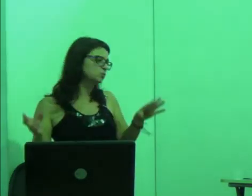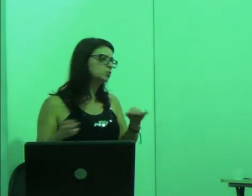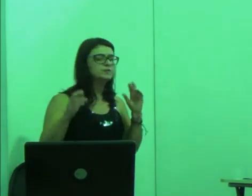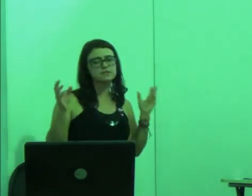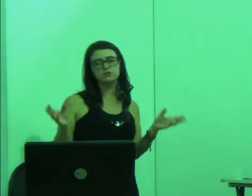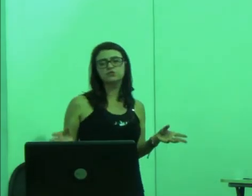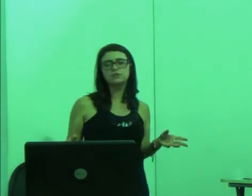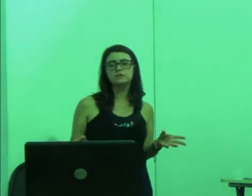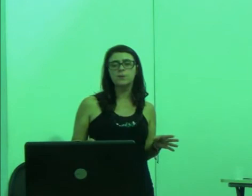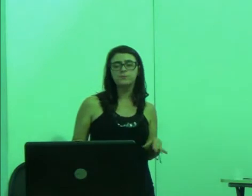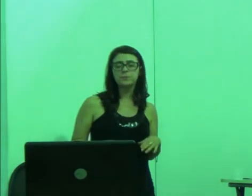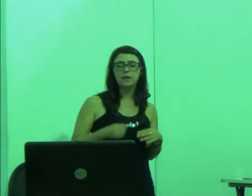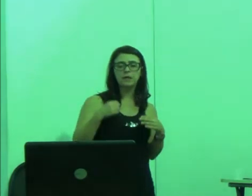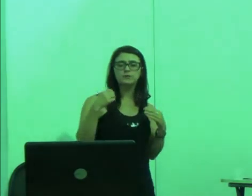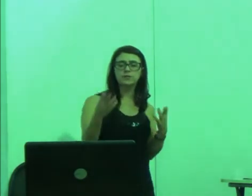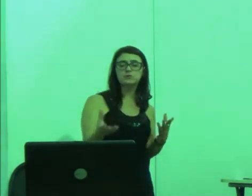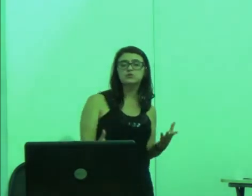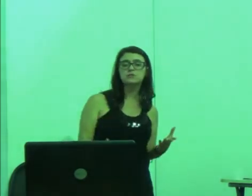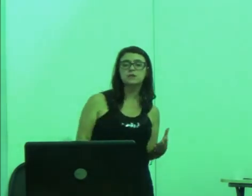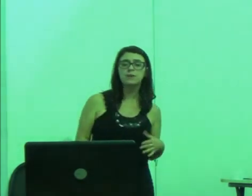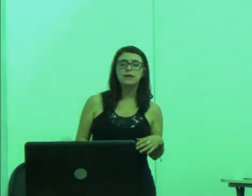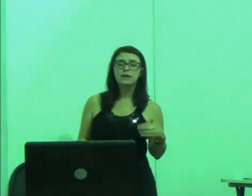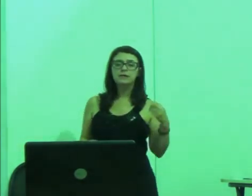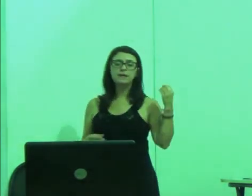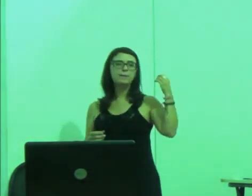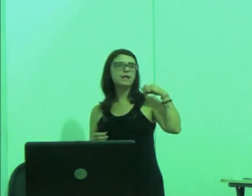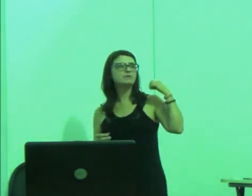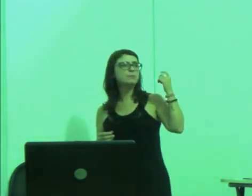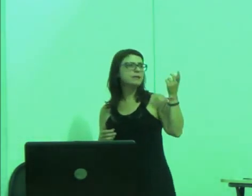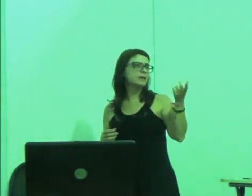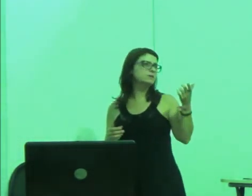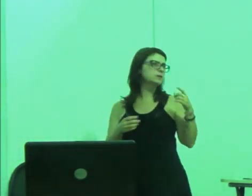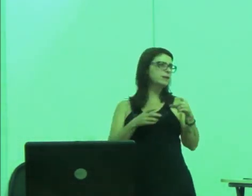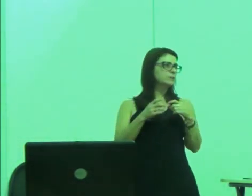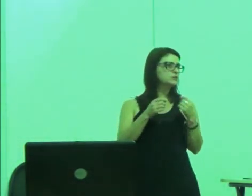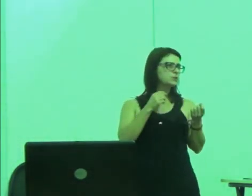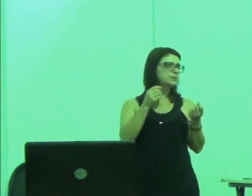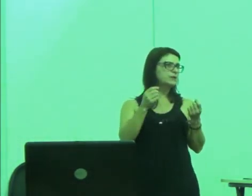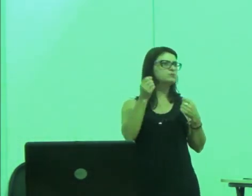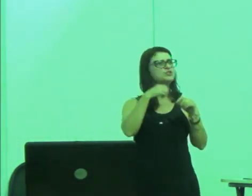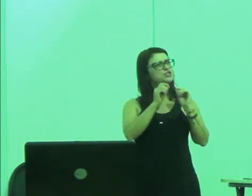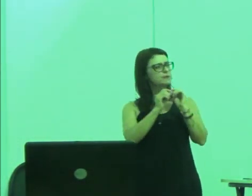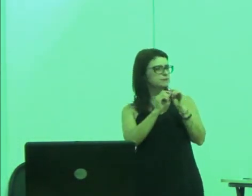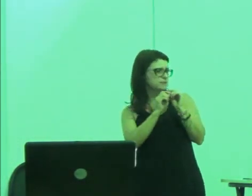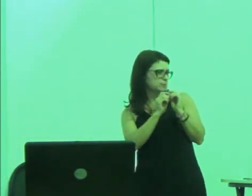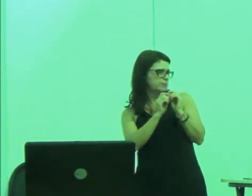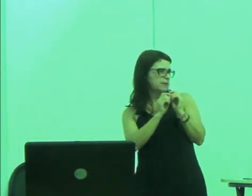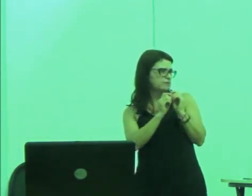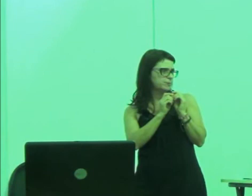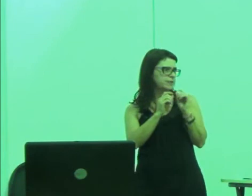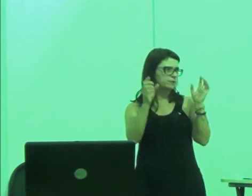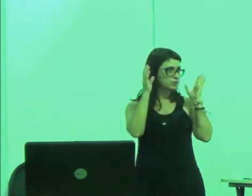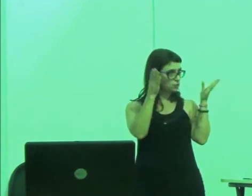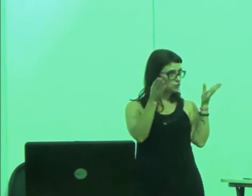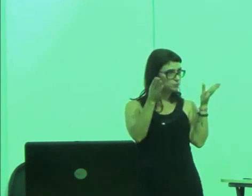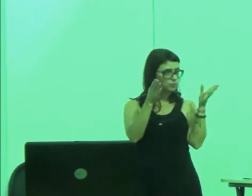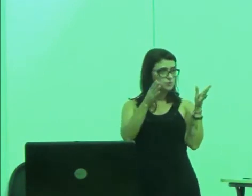muito receio de sugestão, aí eu dei uma sugestão, e a palavra pequeno também começou, porque eu não tinha chamado atenção para a palavra pequena, só os dois pontos.